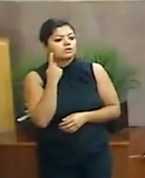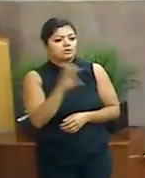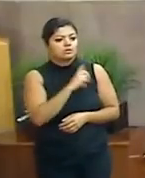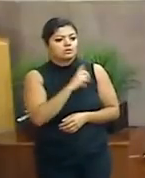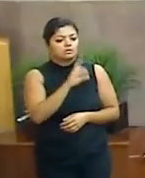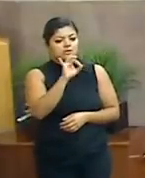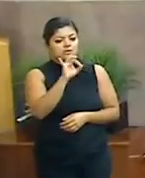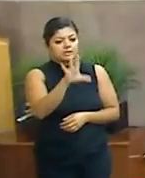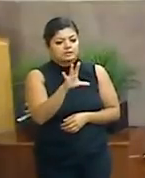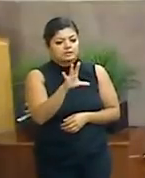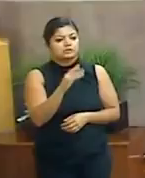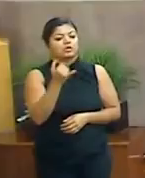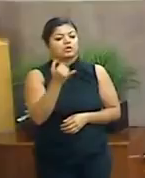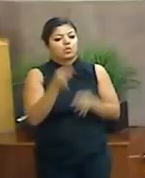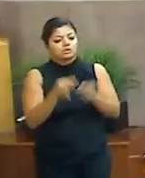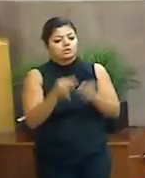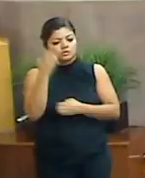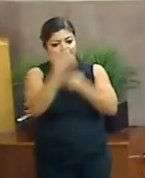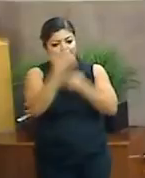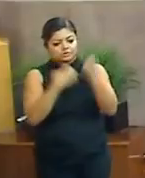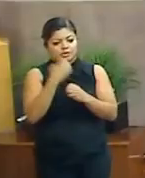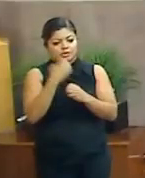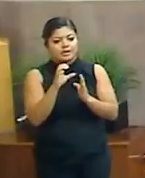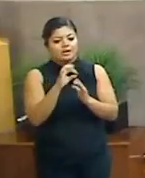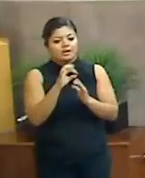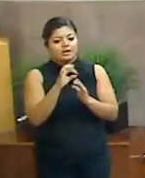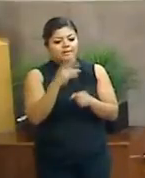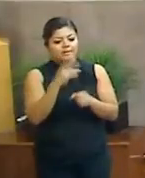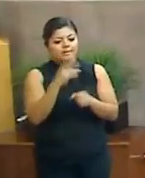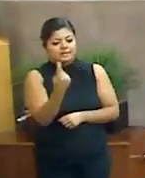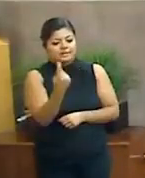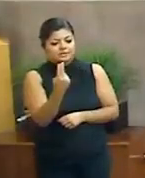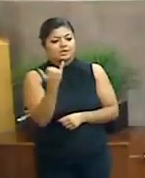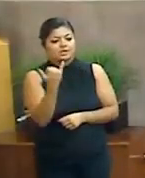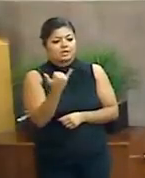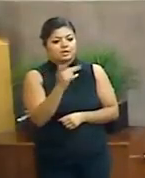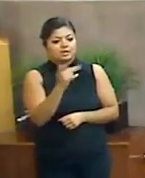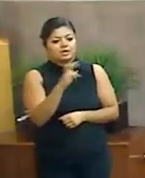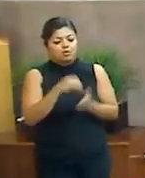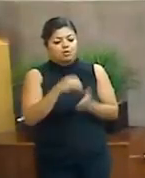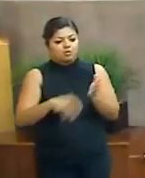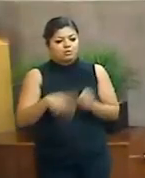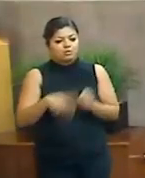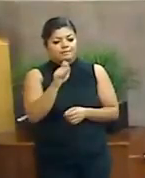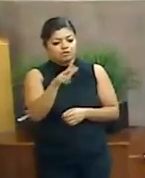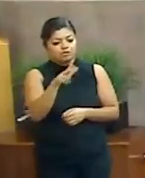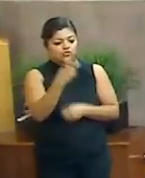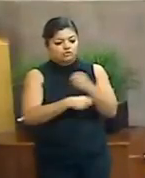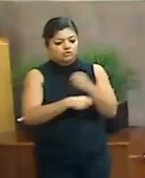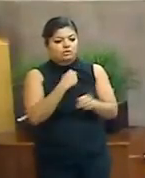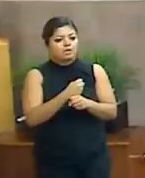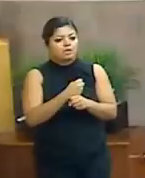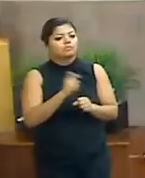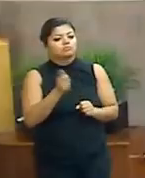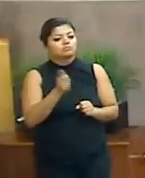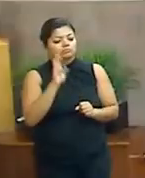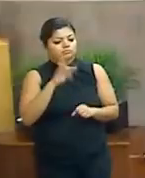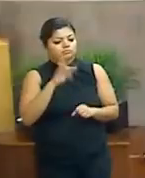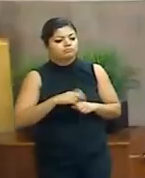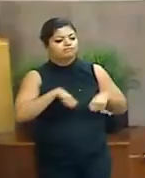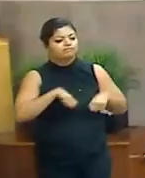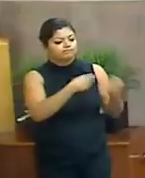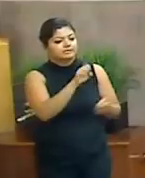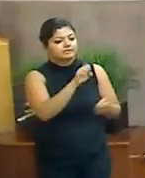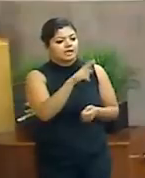35 del juicio de revisión constitucional electoral 25 y del recurso operación 28 todos que este año sumados a la ponencia el